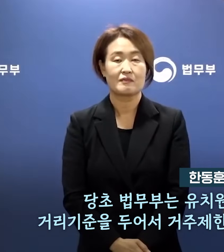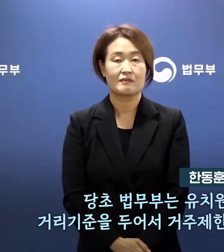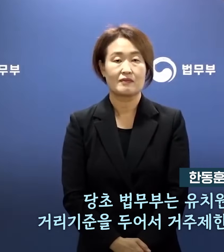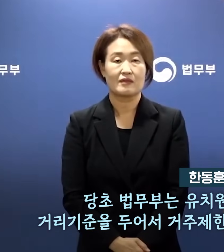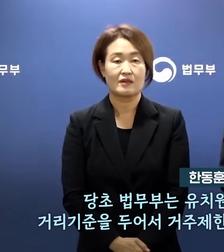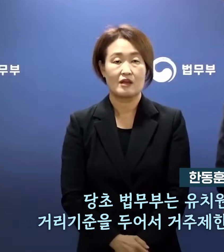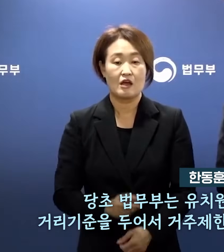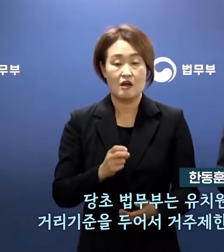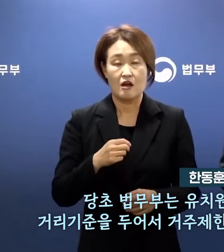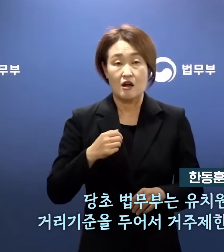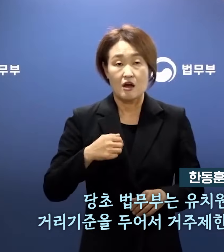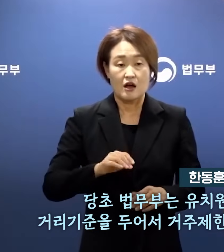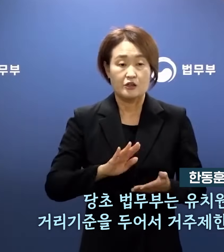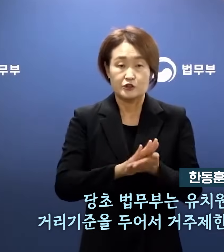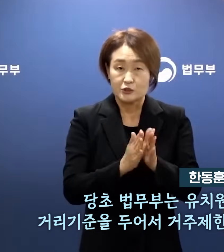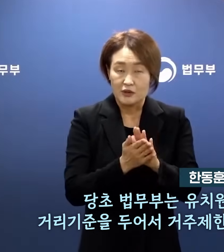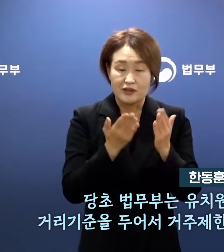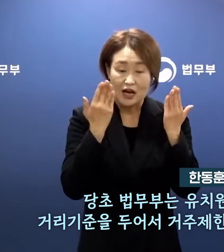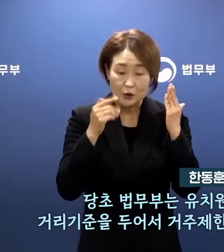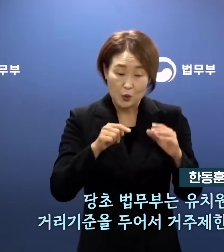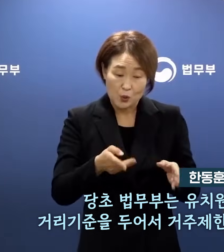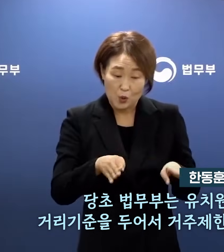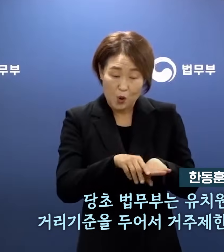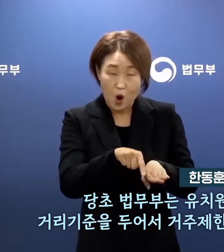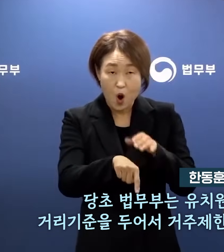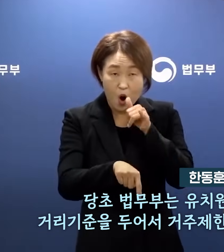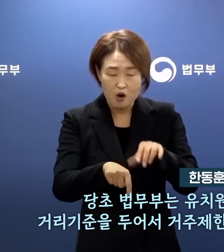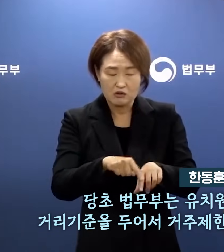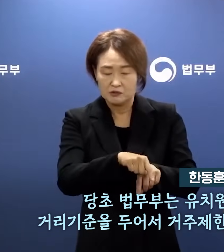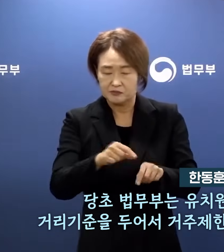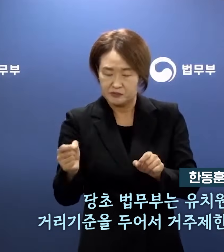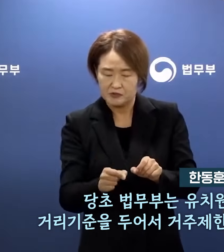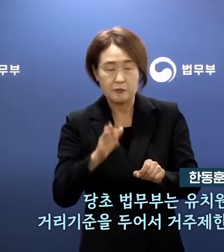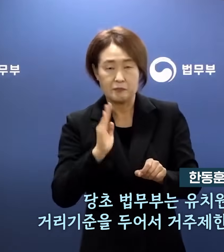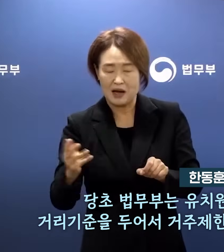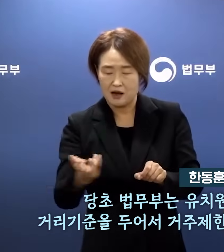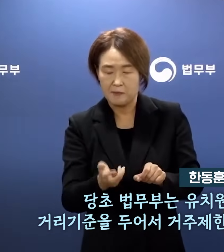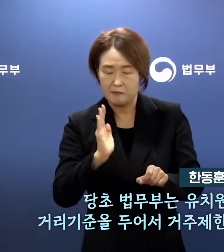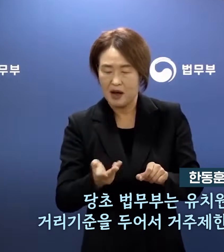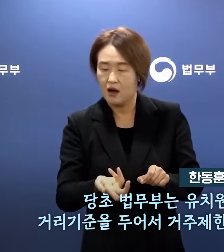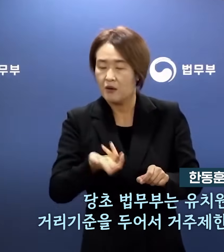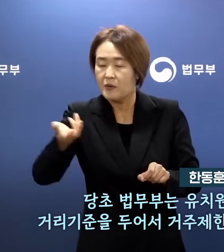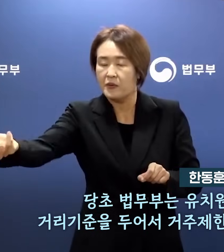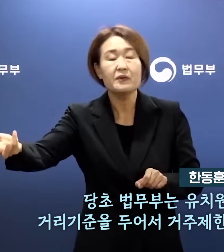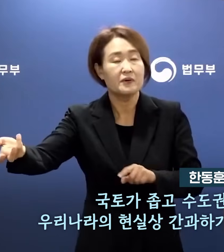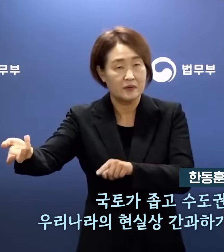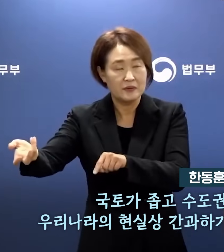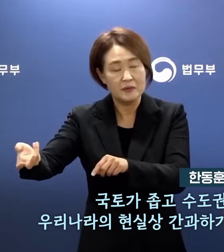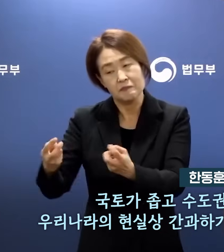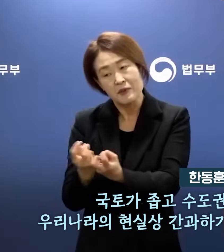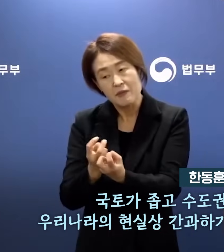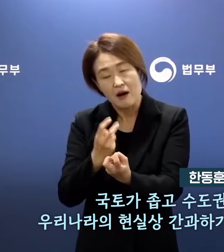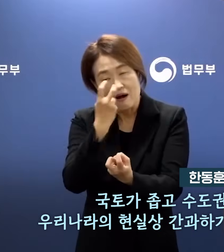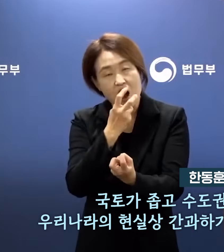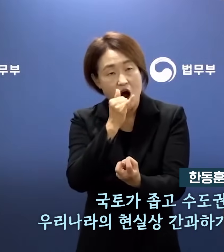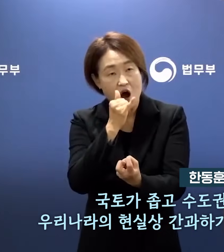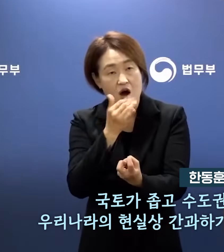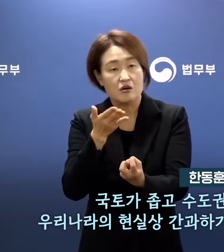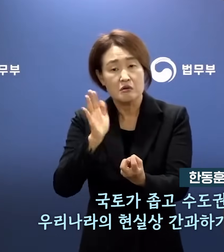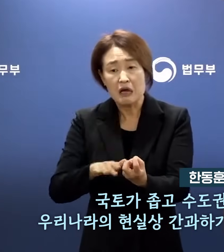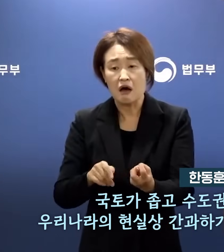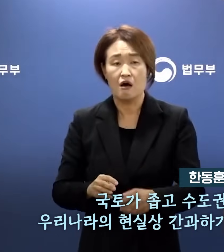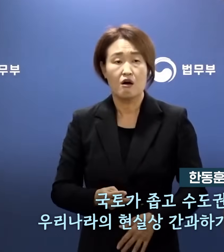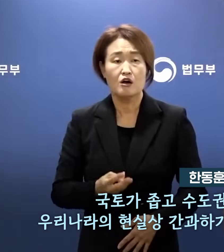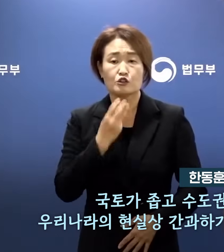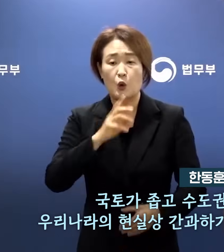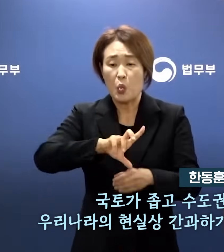당초 법무부는 유치원, 학교 등 일정 시설로부터 거리 기준을 두어서 거주 제한을 적용하는 방식도 검토했지만 국토가 좁고 수도권의